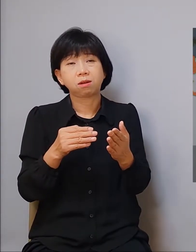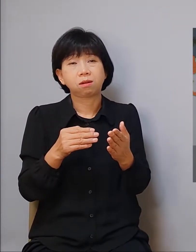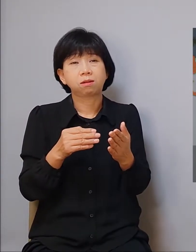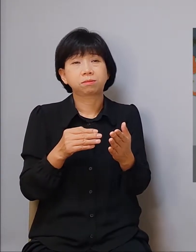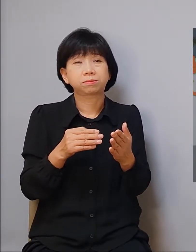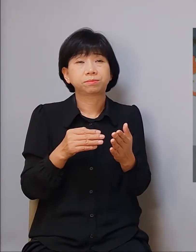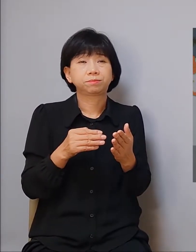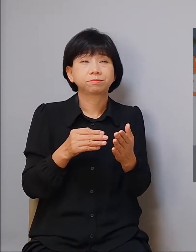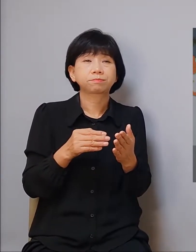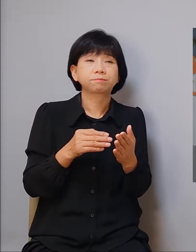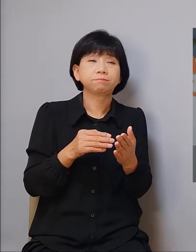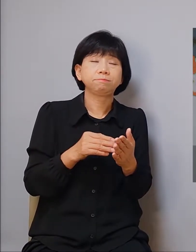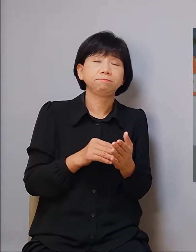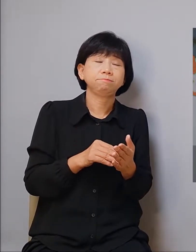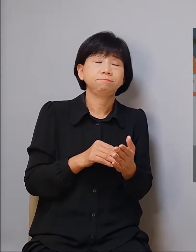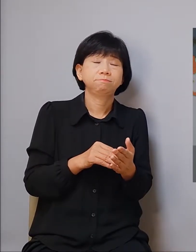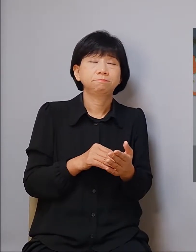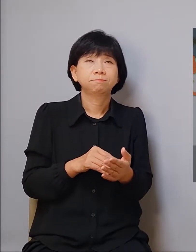이르러